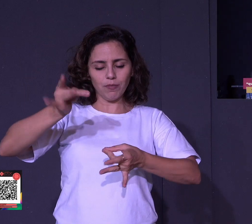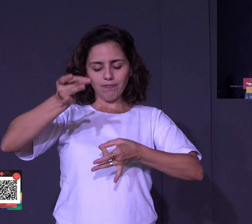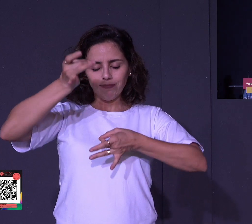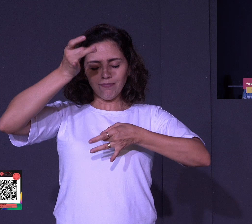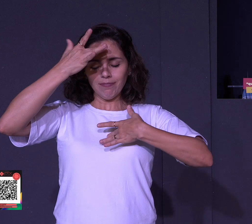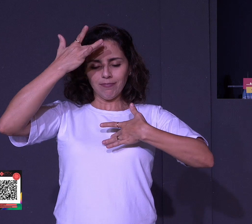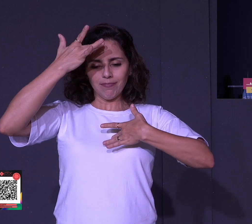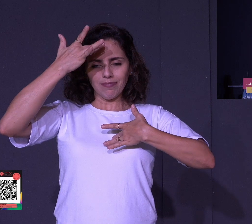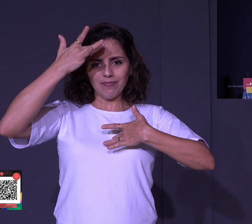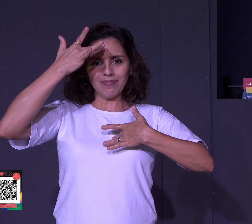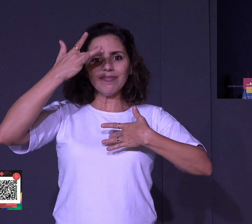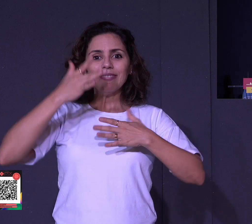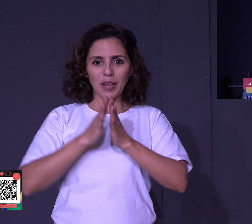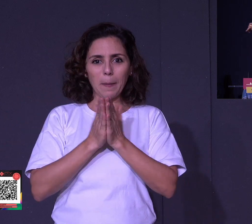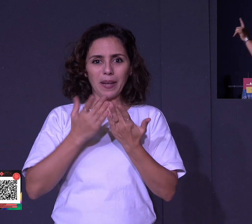palavra.